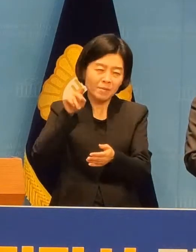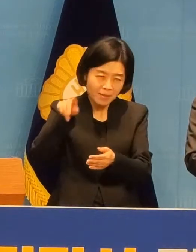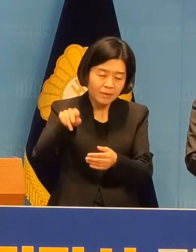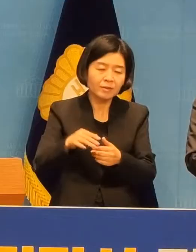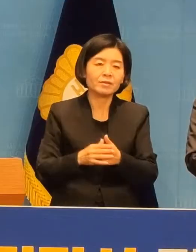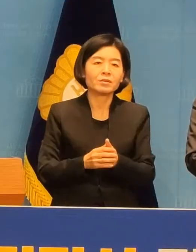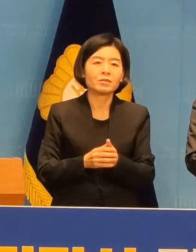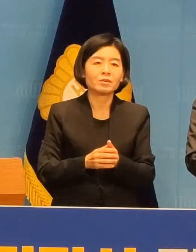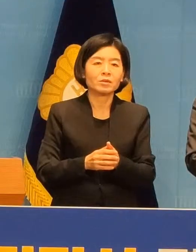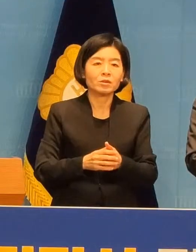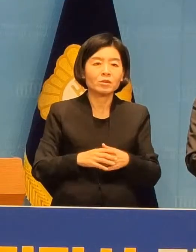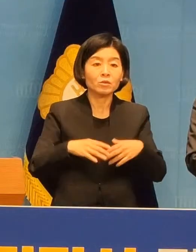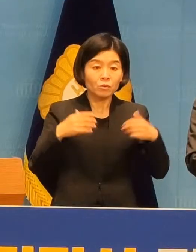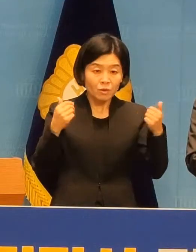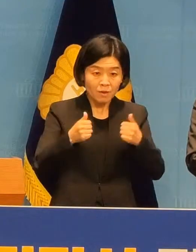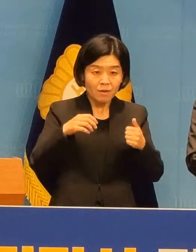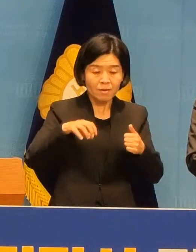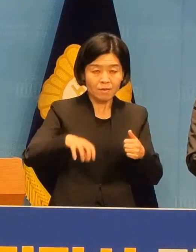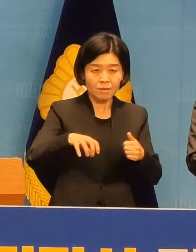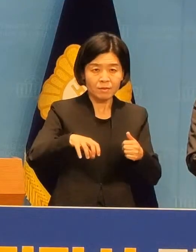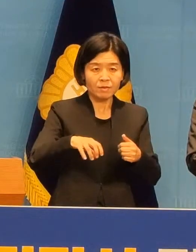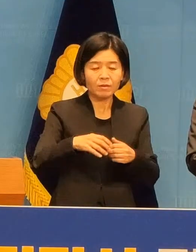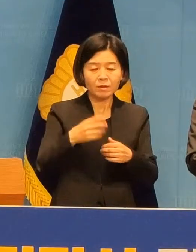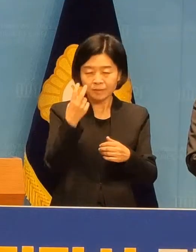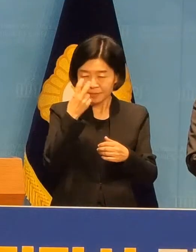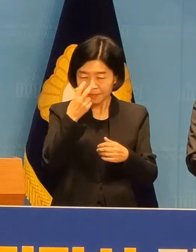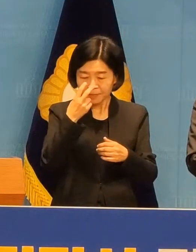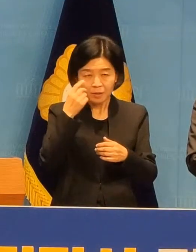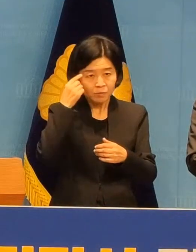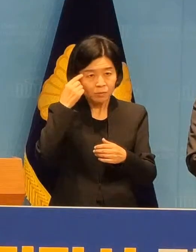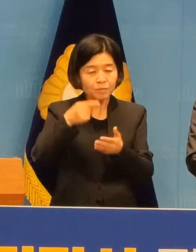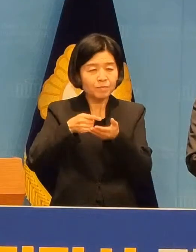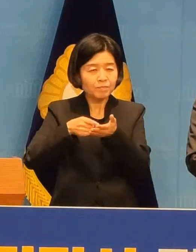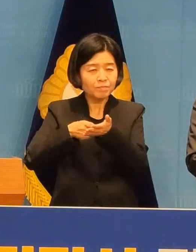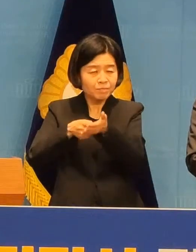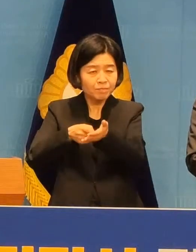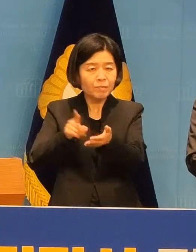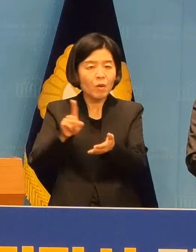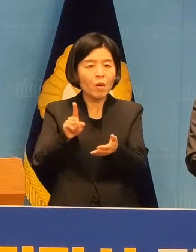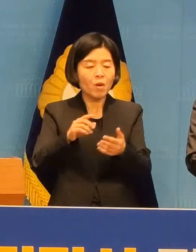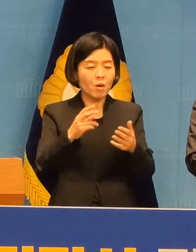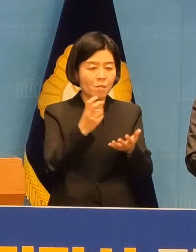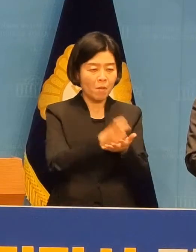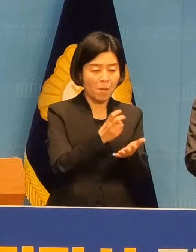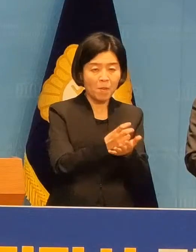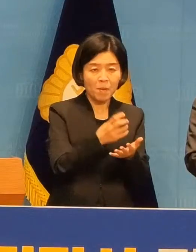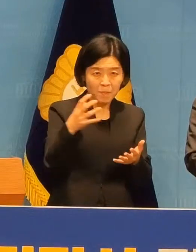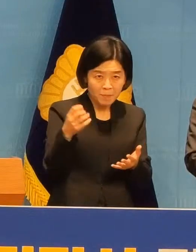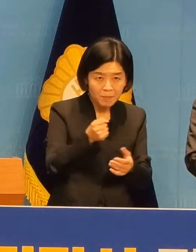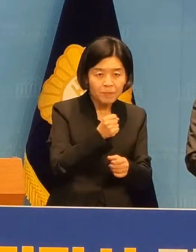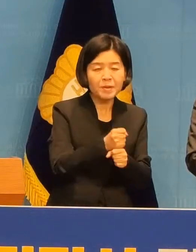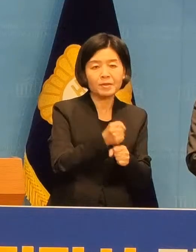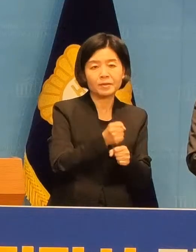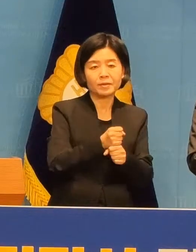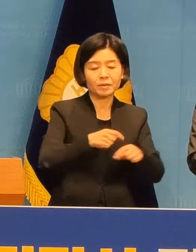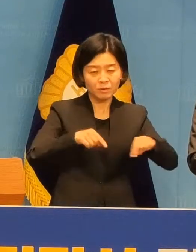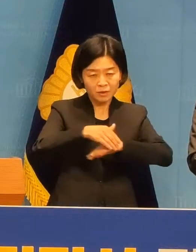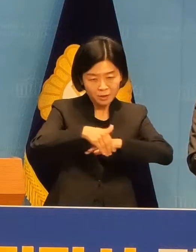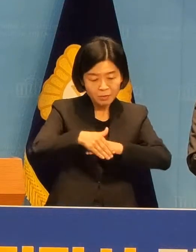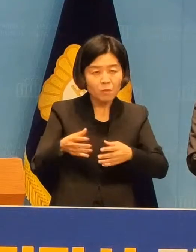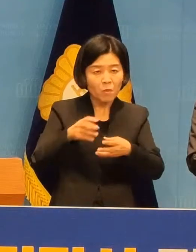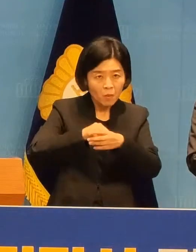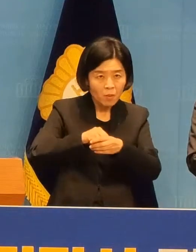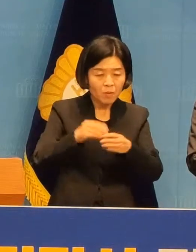을지로위원회가 국정감사에서 제기한 문제들이 입법을 통해 개선되고 정책에 반영되고 이를 위한